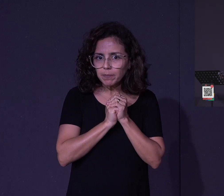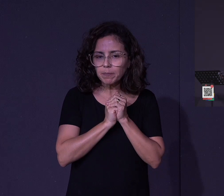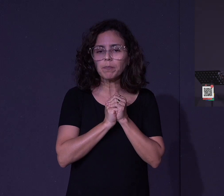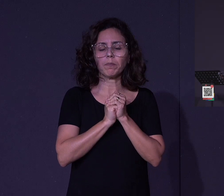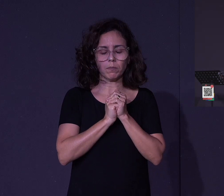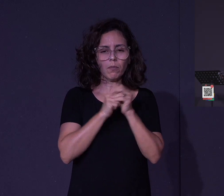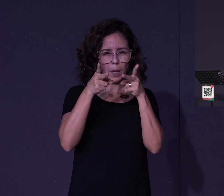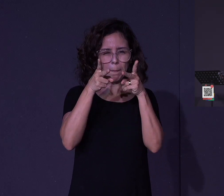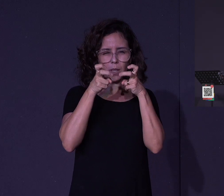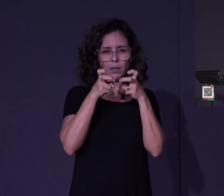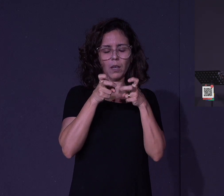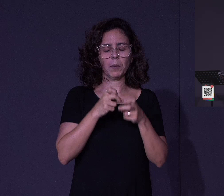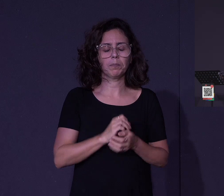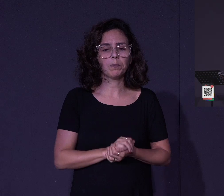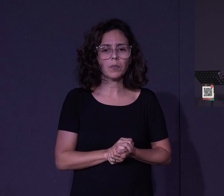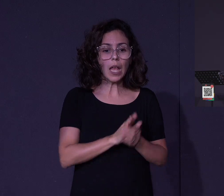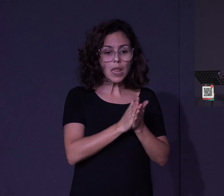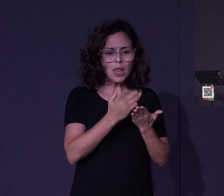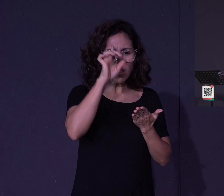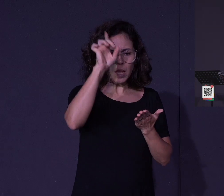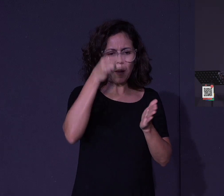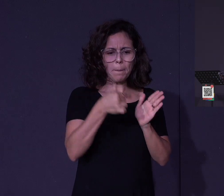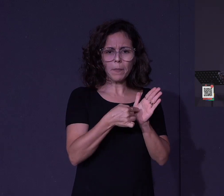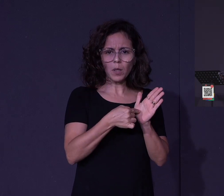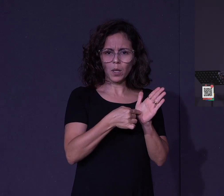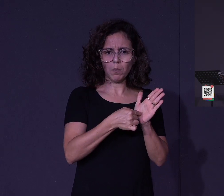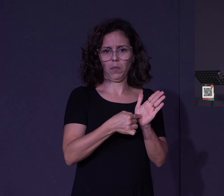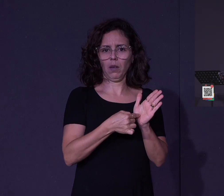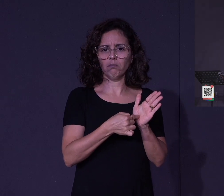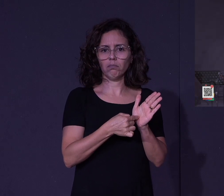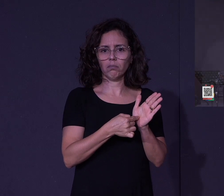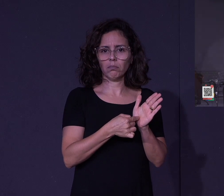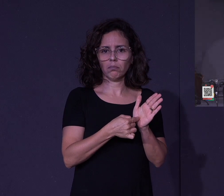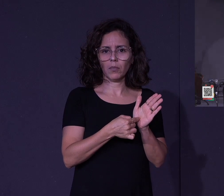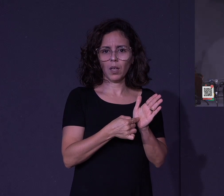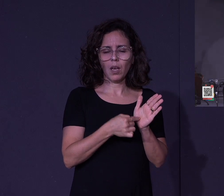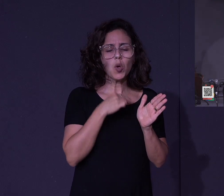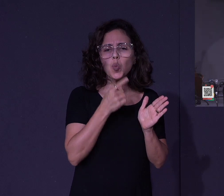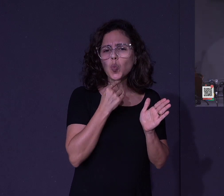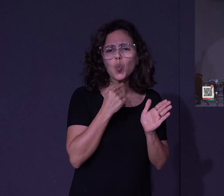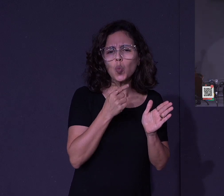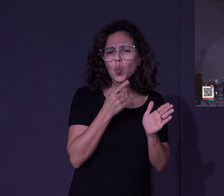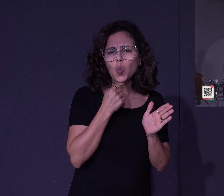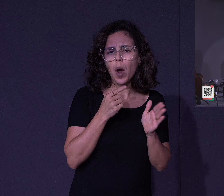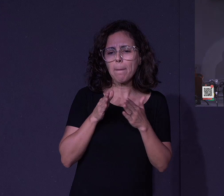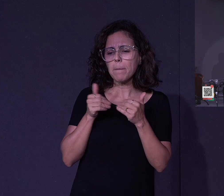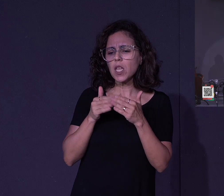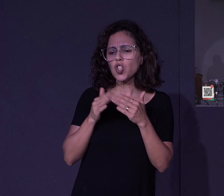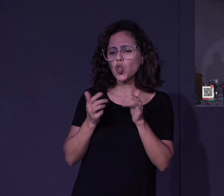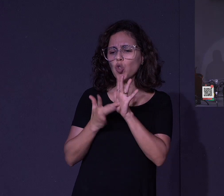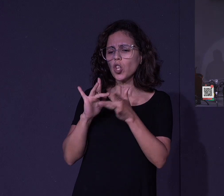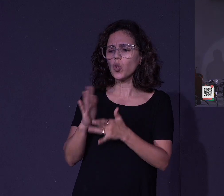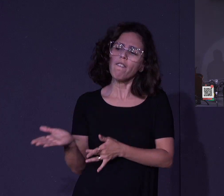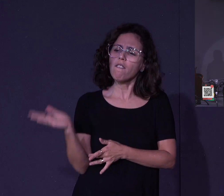não temos nenhum relato bíblico dentro desse contexto de que alguém tivesse pedido para que Jesus fosse à cidade de Naim. Quando